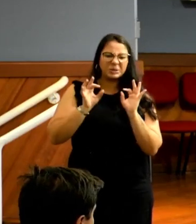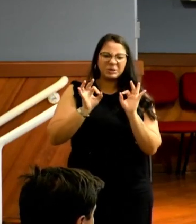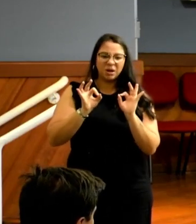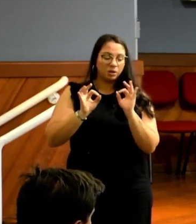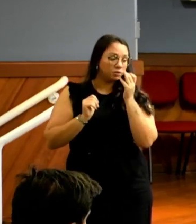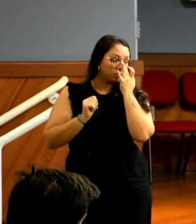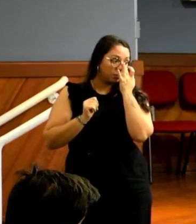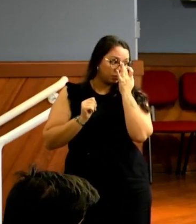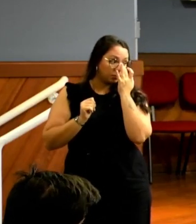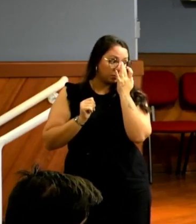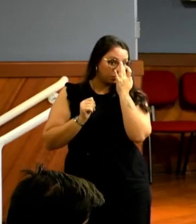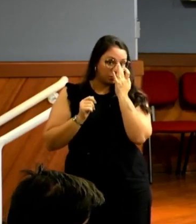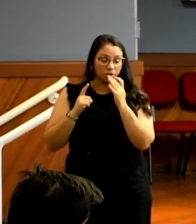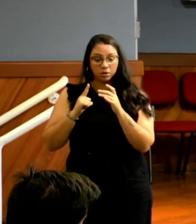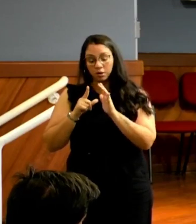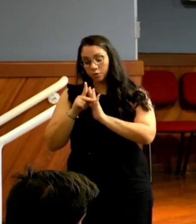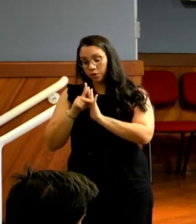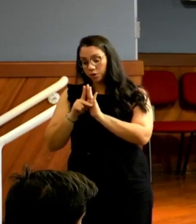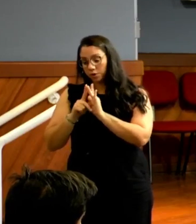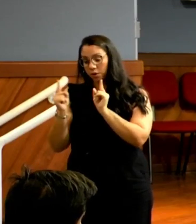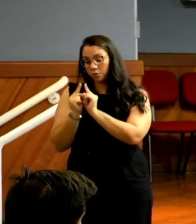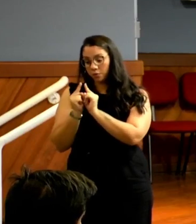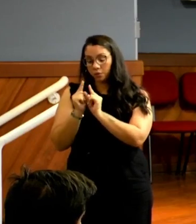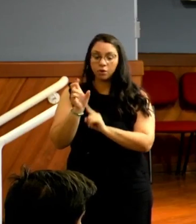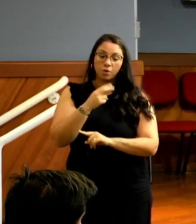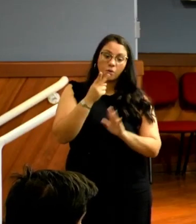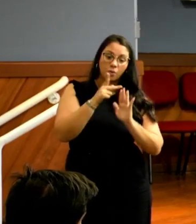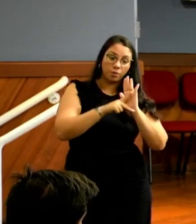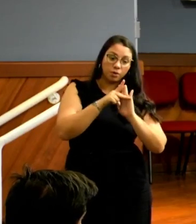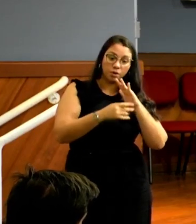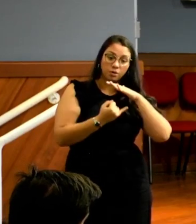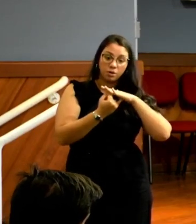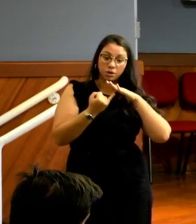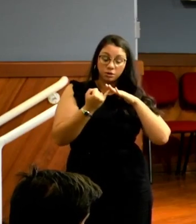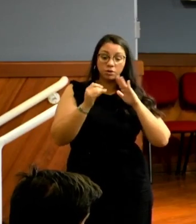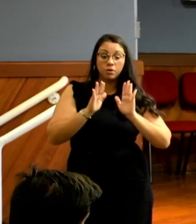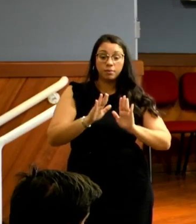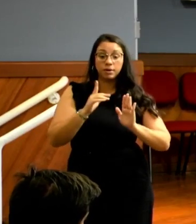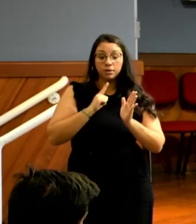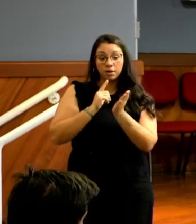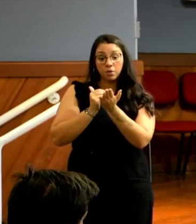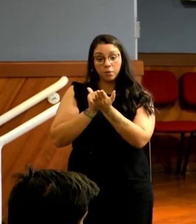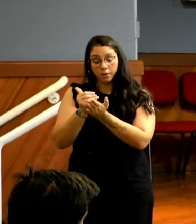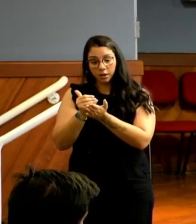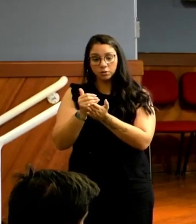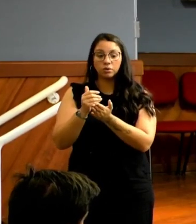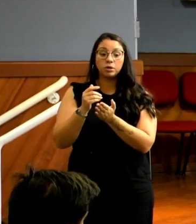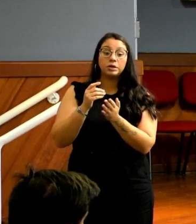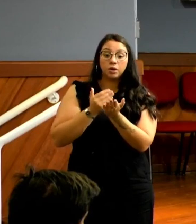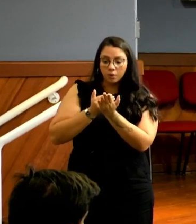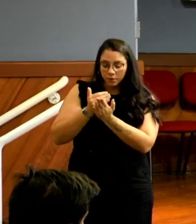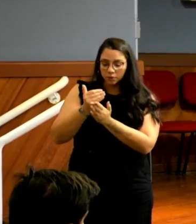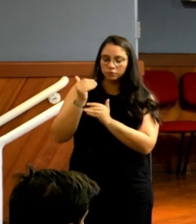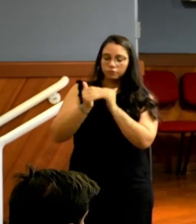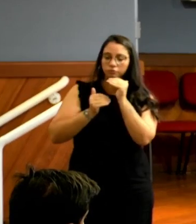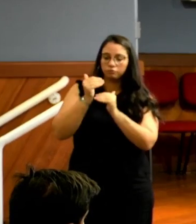pode ser um projeto micro como o nosso, pode ser um projeto da instituição como um todo, mas que tem um começo e que deste começo em diante eu